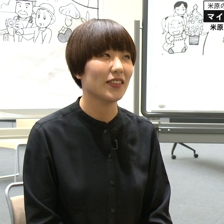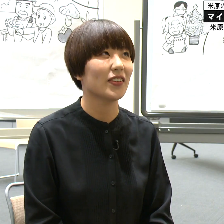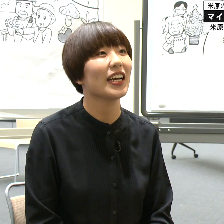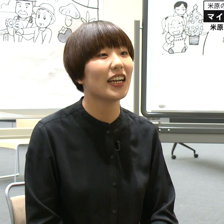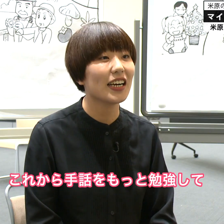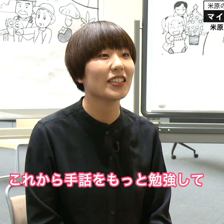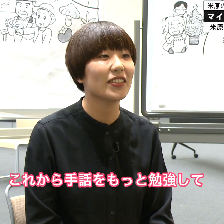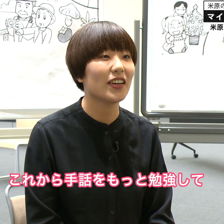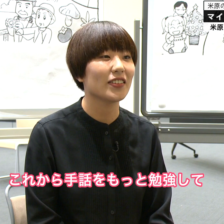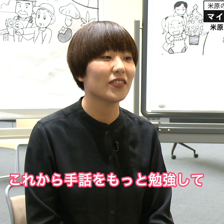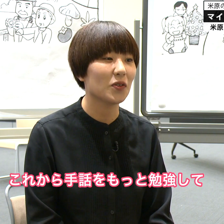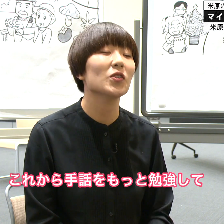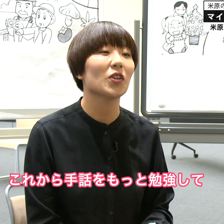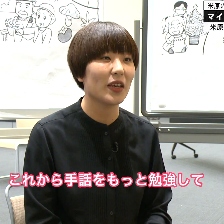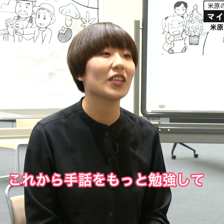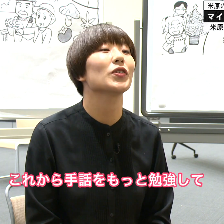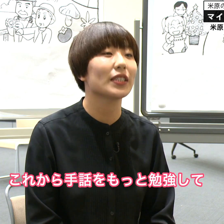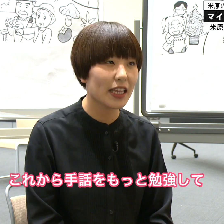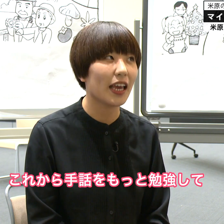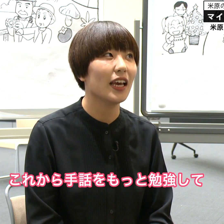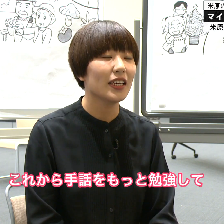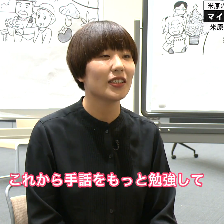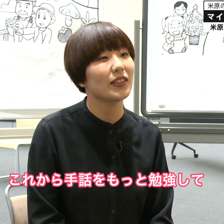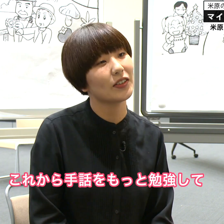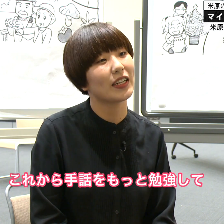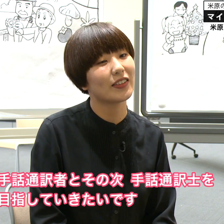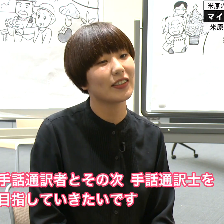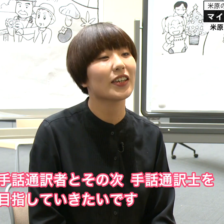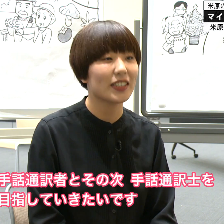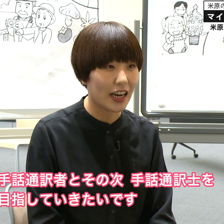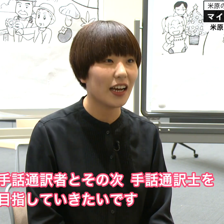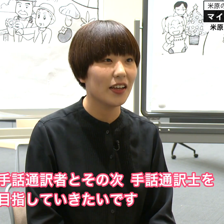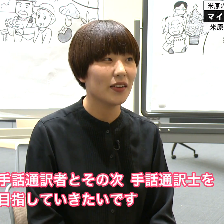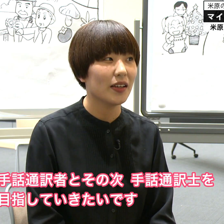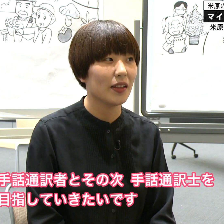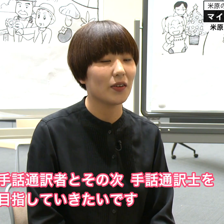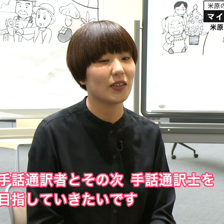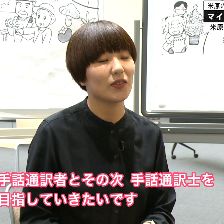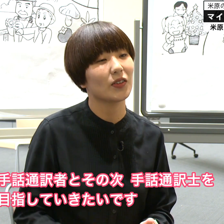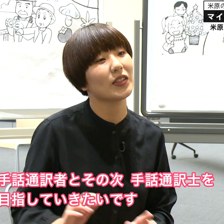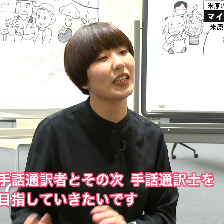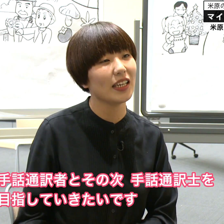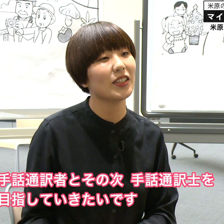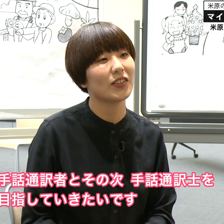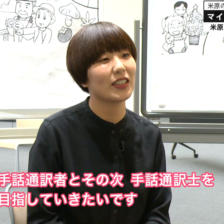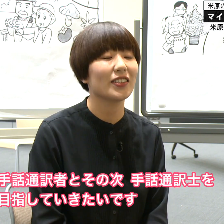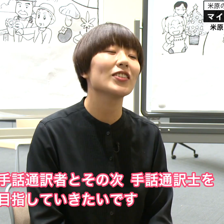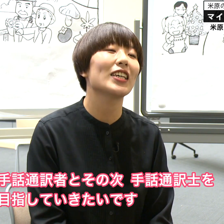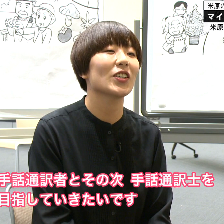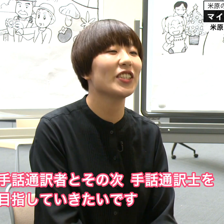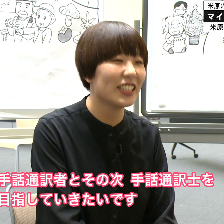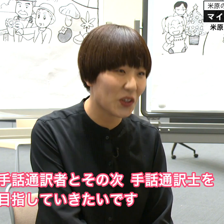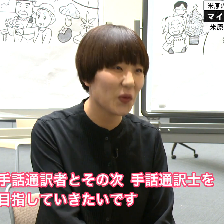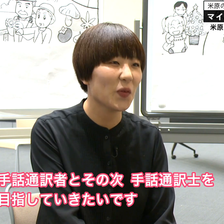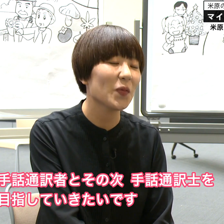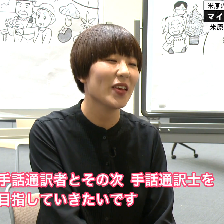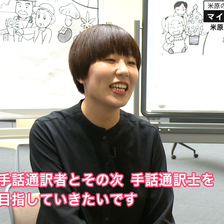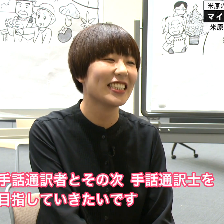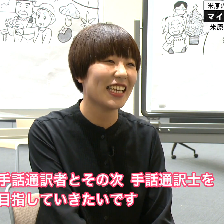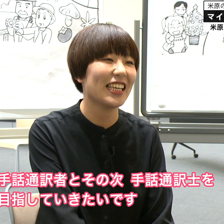これから手話をもっと勉強して、手話通訳者、あとはその次、手話通訳士を目指していきた